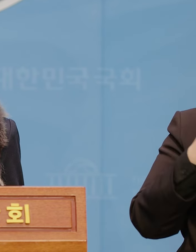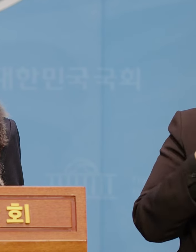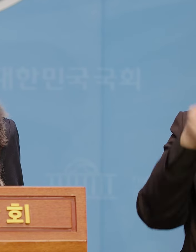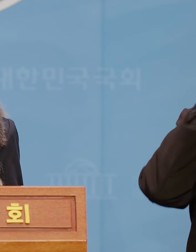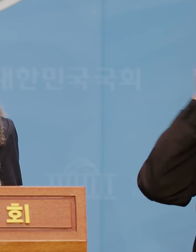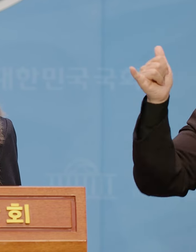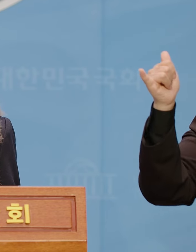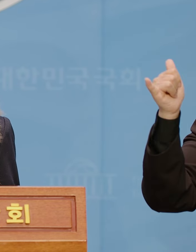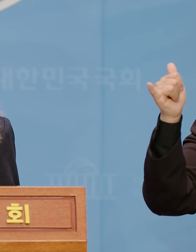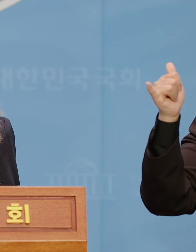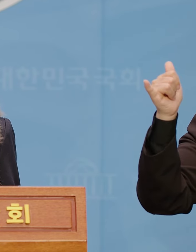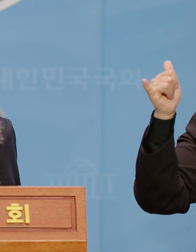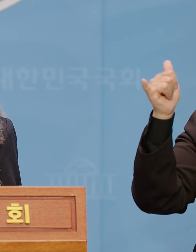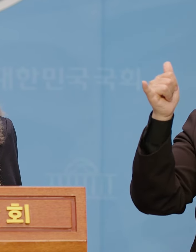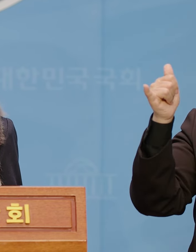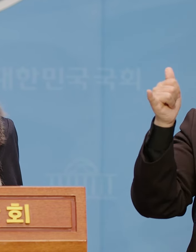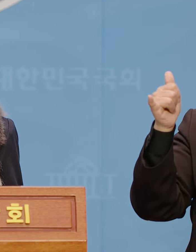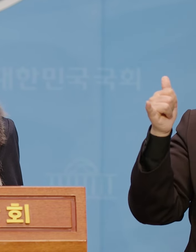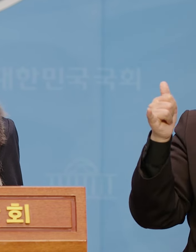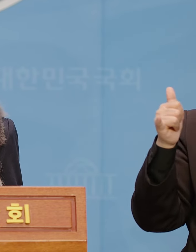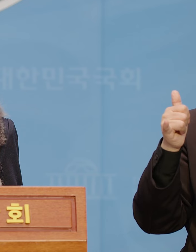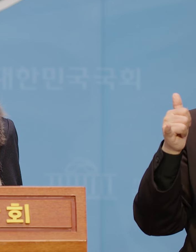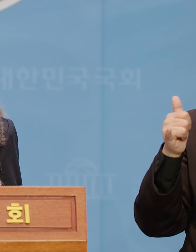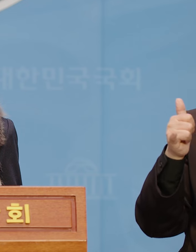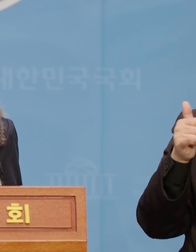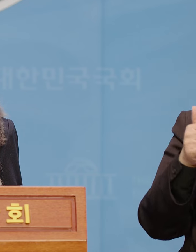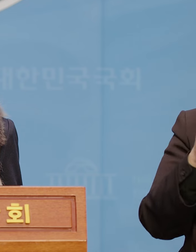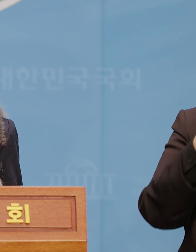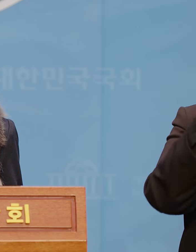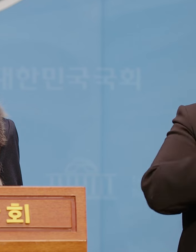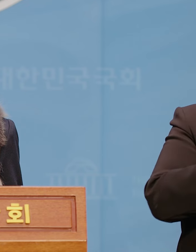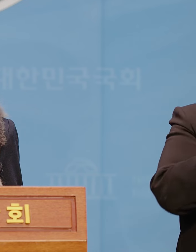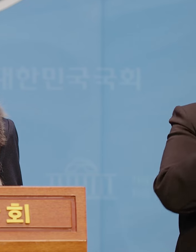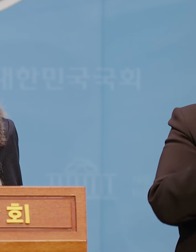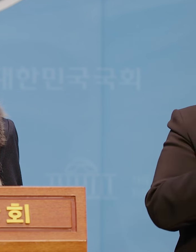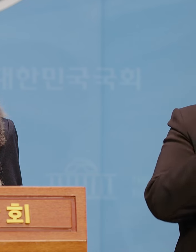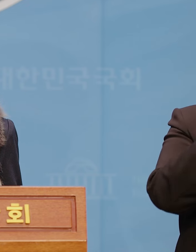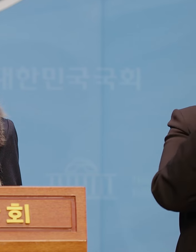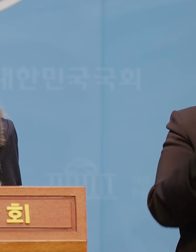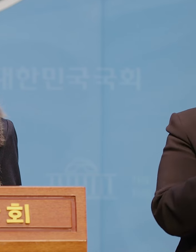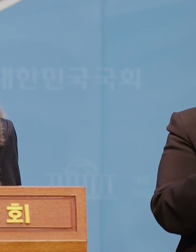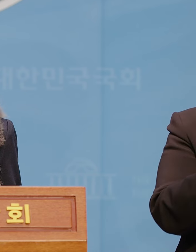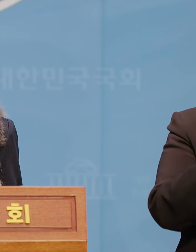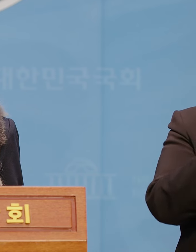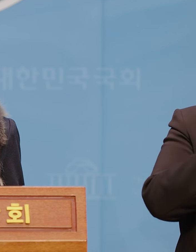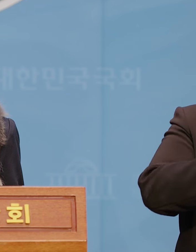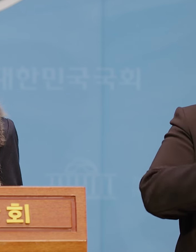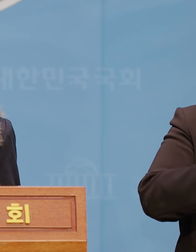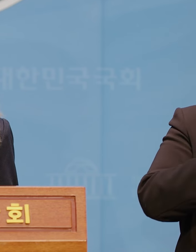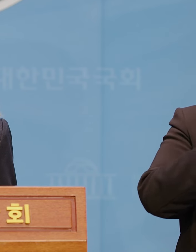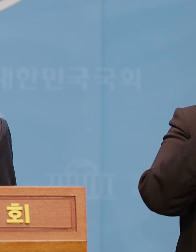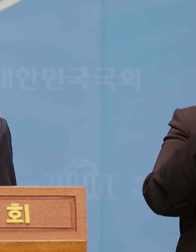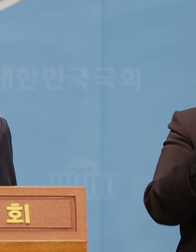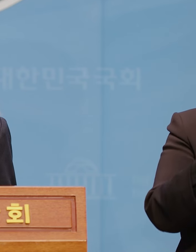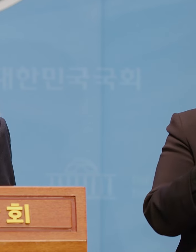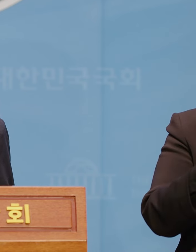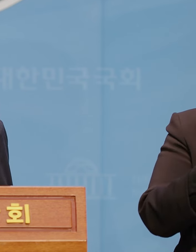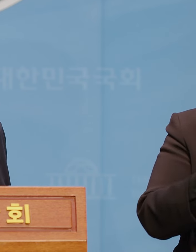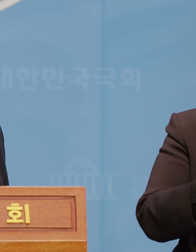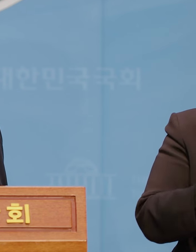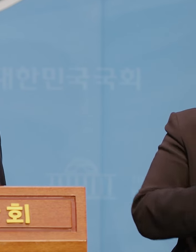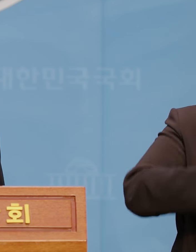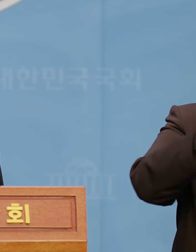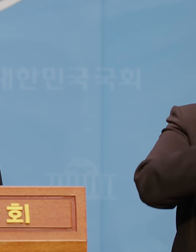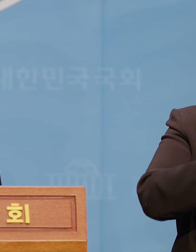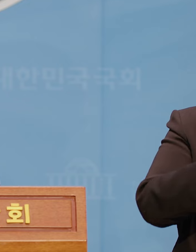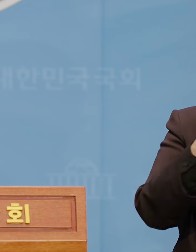전화를 해서 그리고 나서 동영상 찍은 거를 37분 제가 동영상을 서울의 소리에